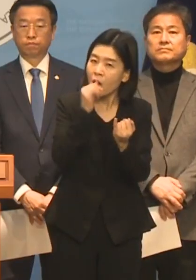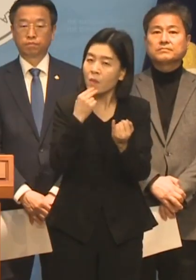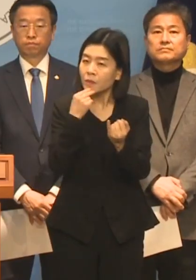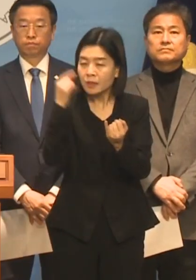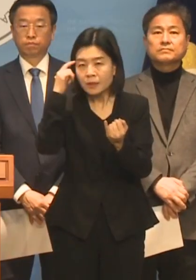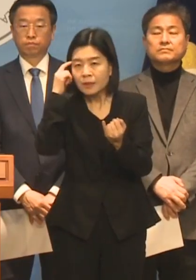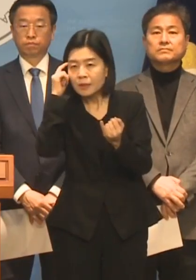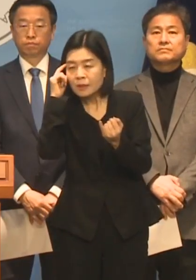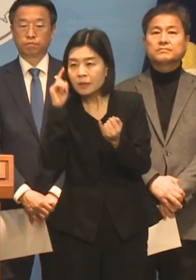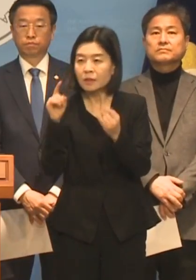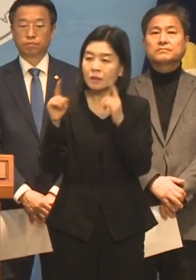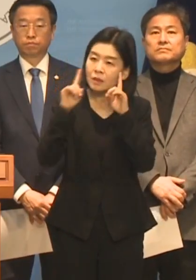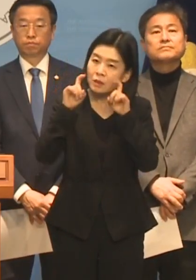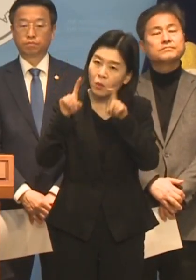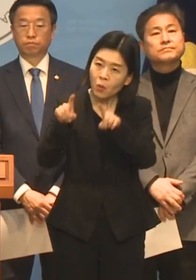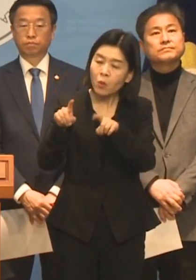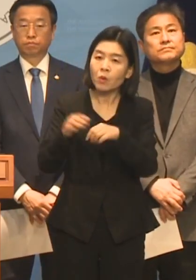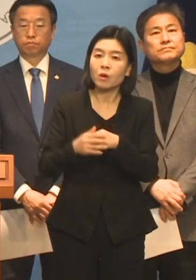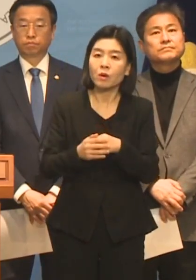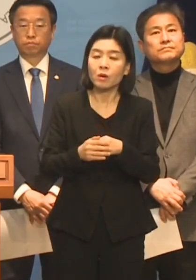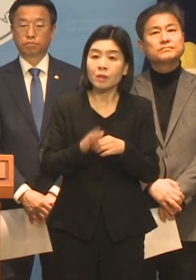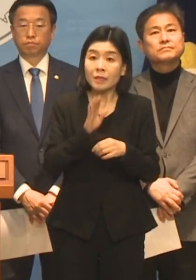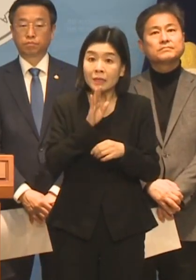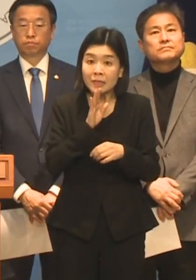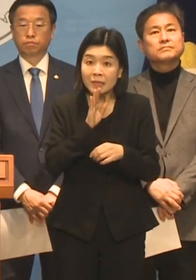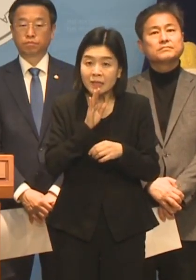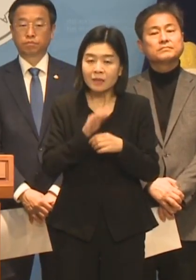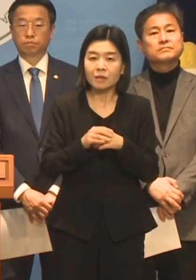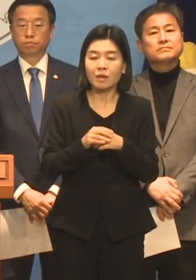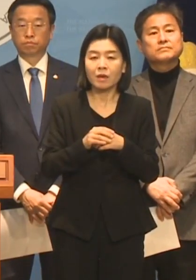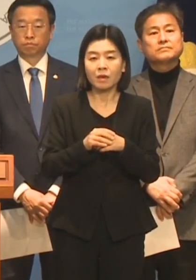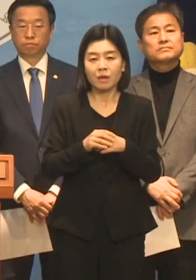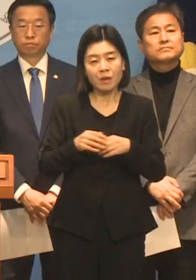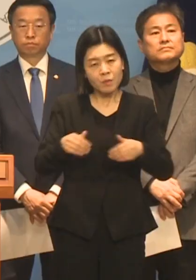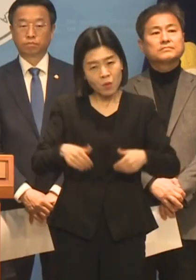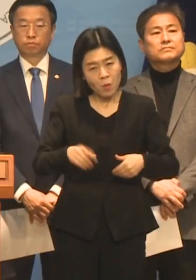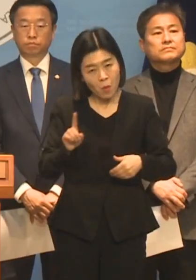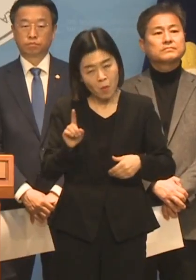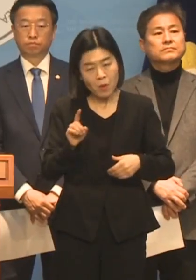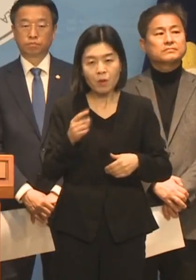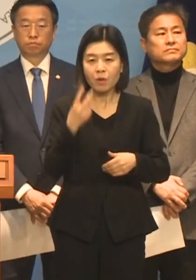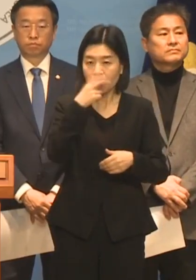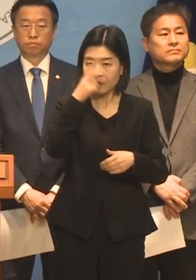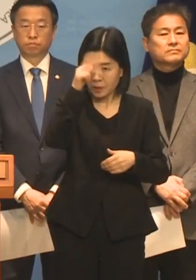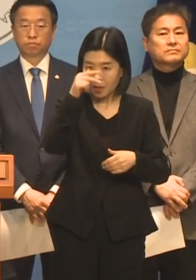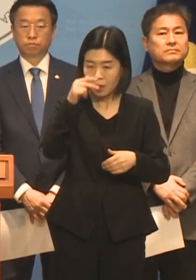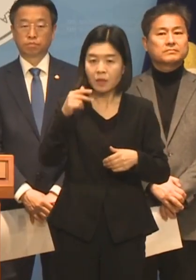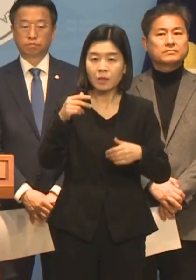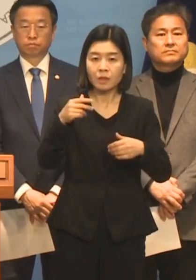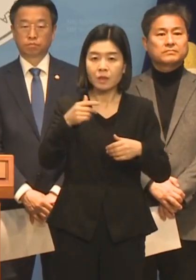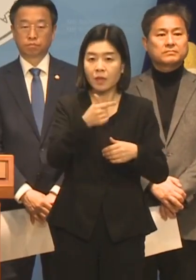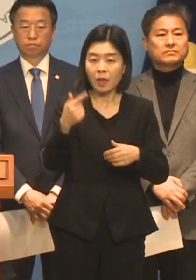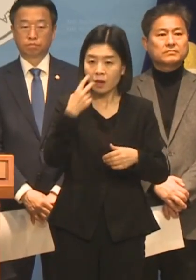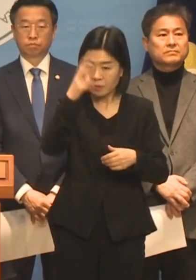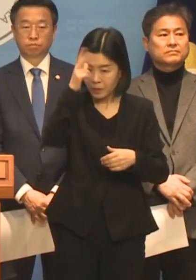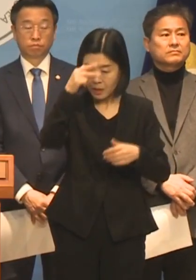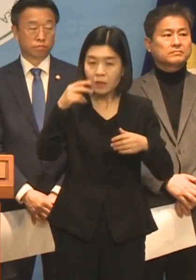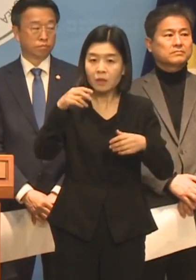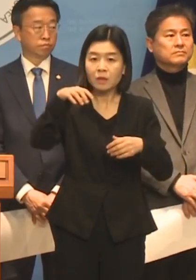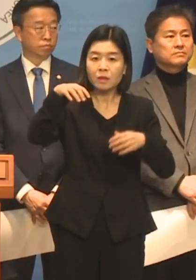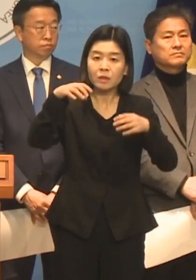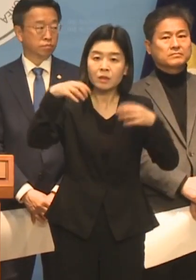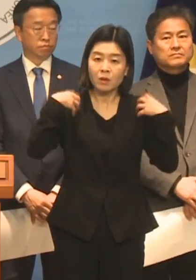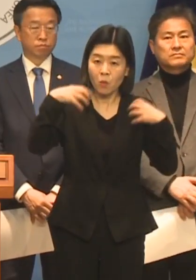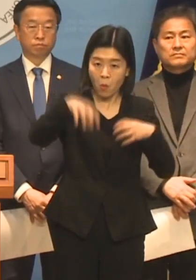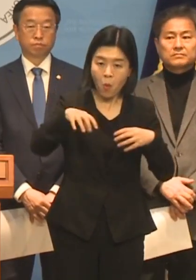것과 관련해서 우리 진상조사단이 필요하다면 대검을 항의 방문할 가능성도 있다라고 하는 말씀을 드리면서 오늘 기자회견 이것으로